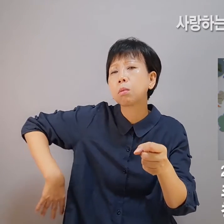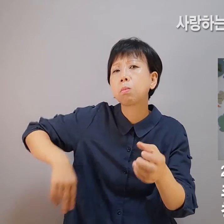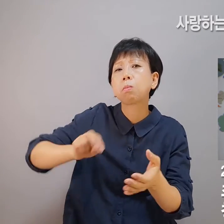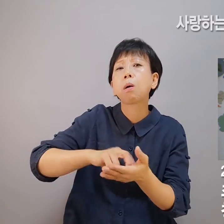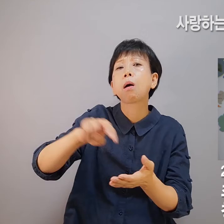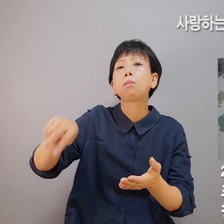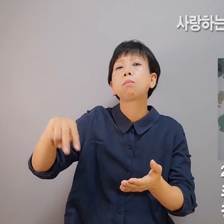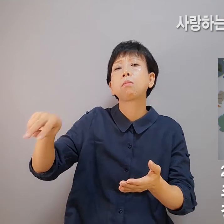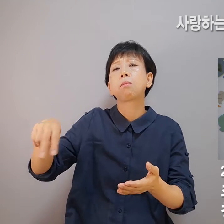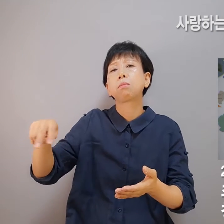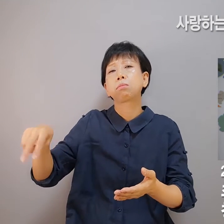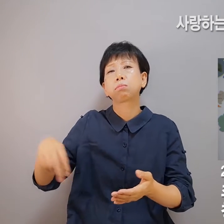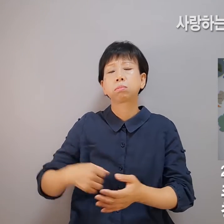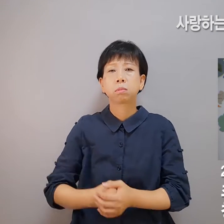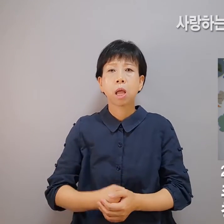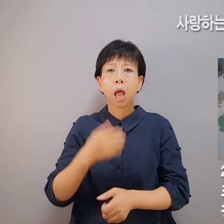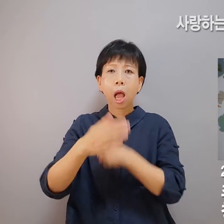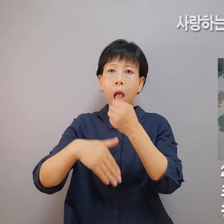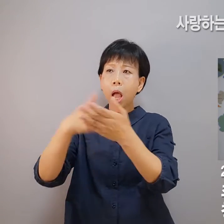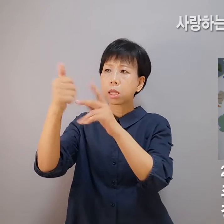계실까?